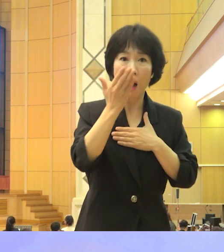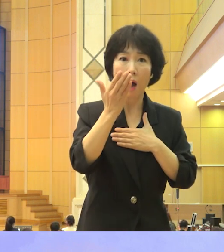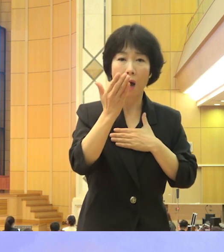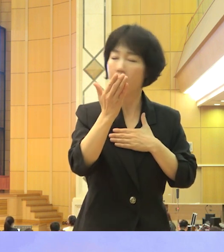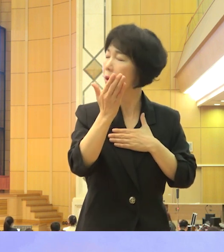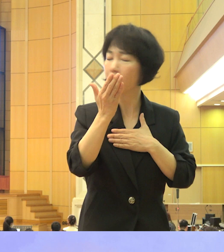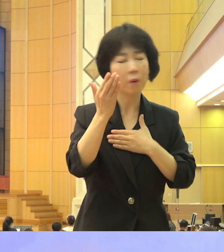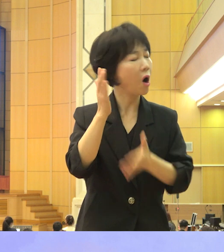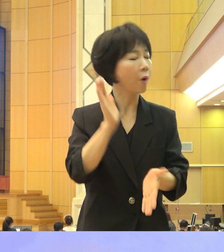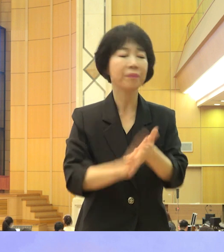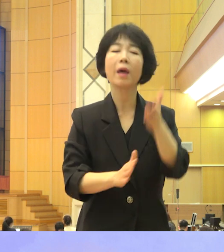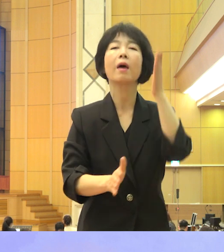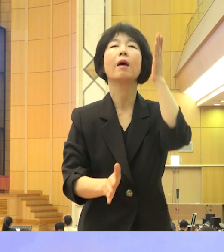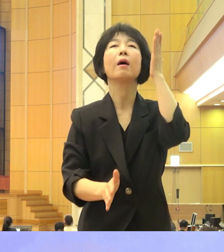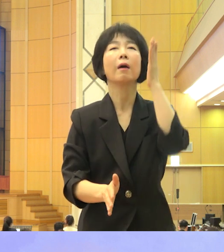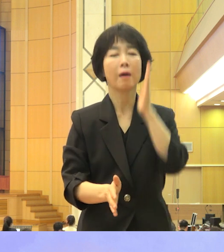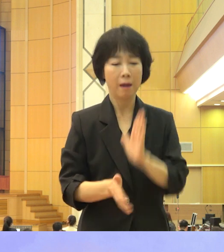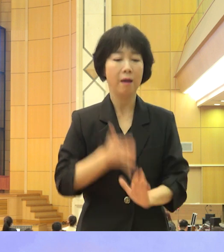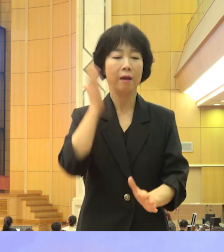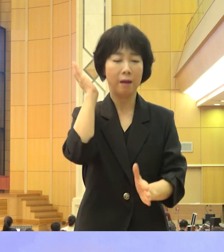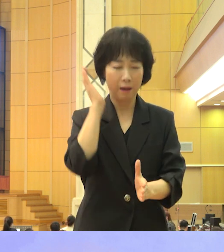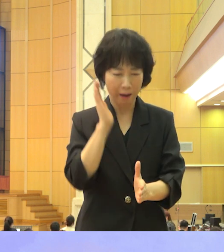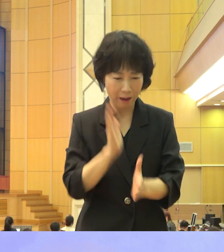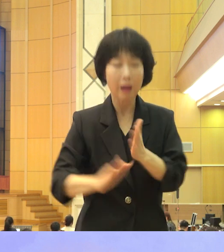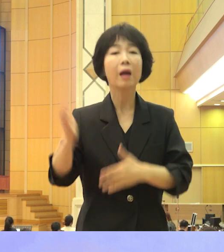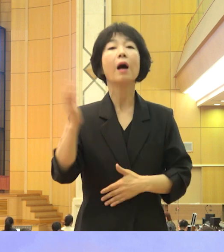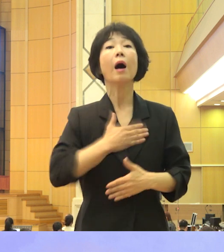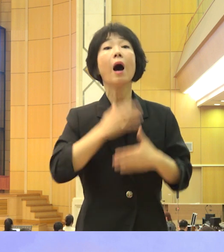살아갈 수가 없네.